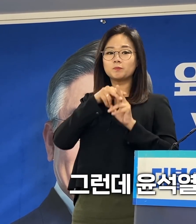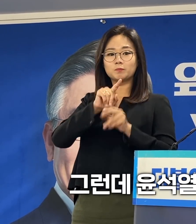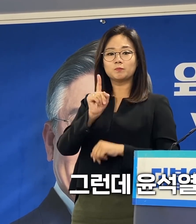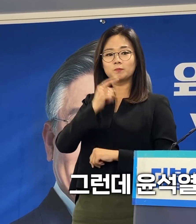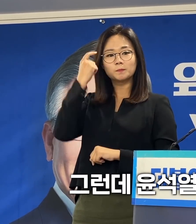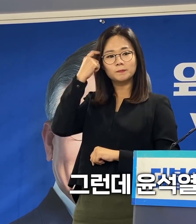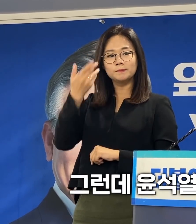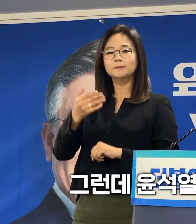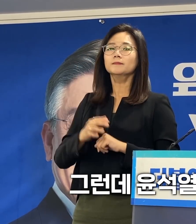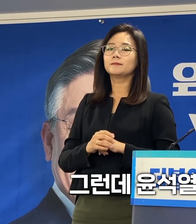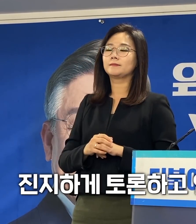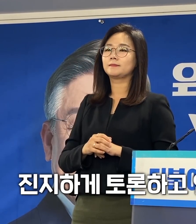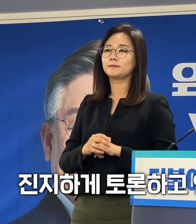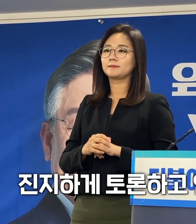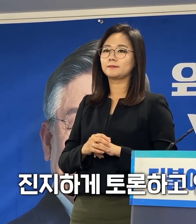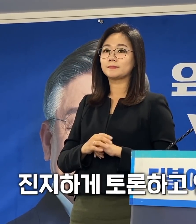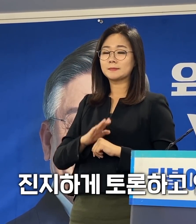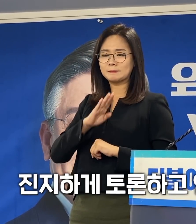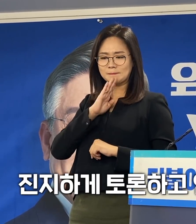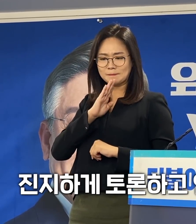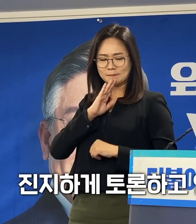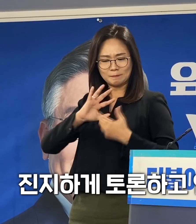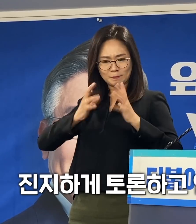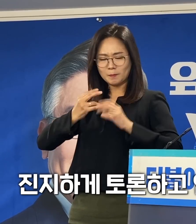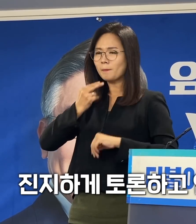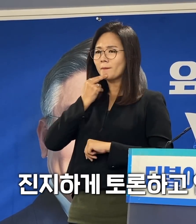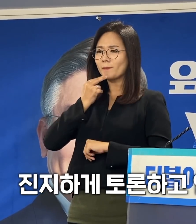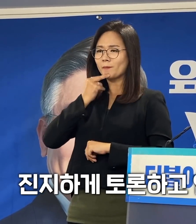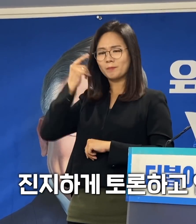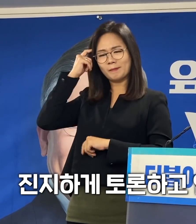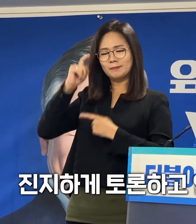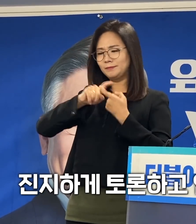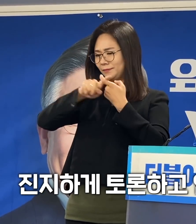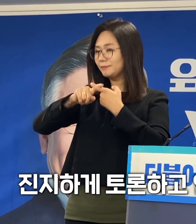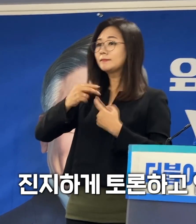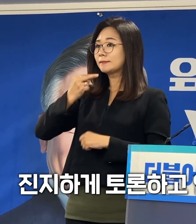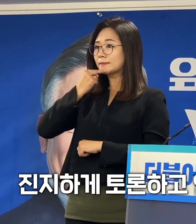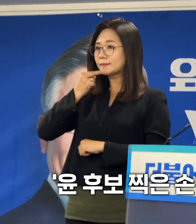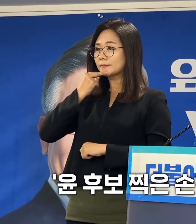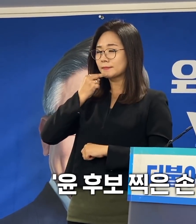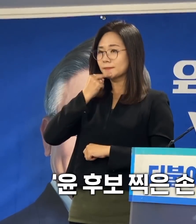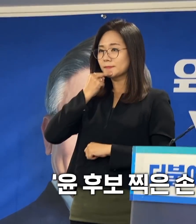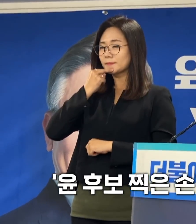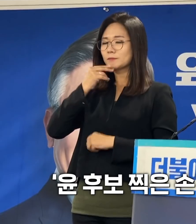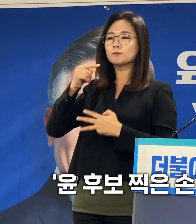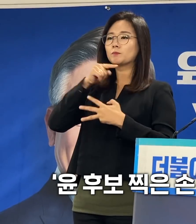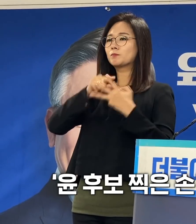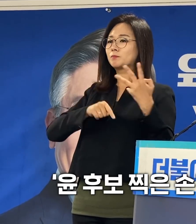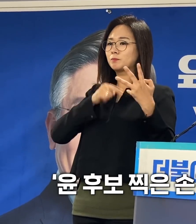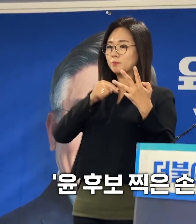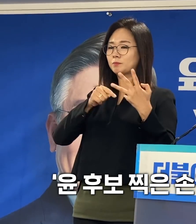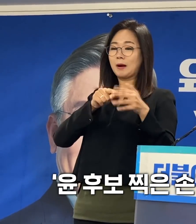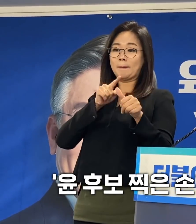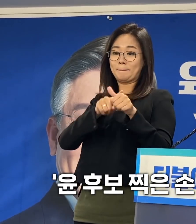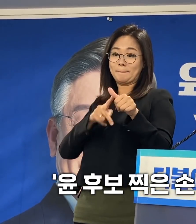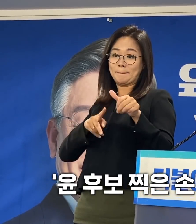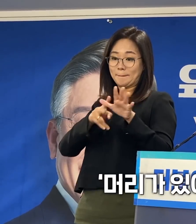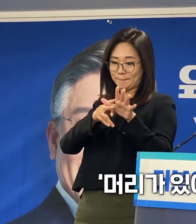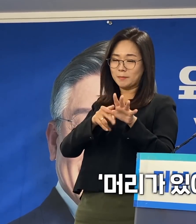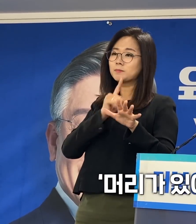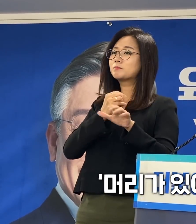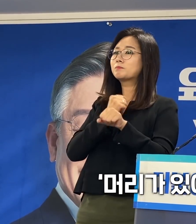후보는 어땠습니까? 진지하게 토론하고 연대를 모색하기는커녕 윤 후보 찍은 손가락을